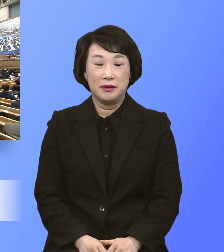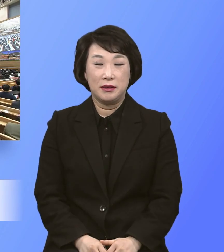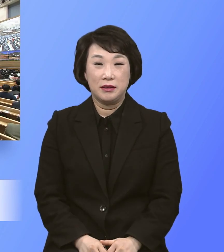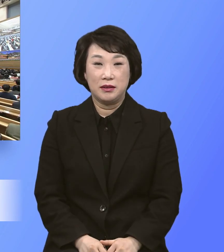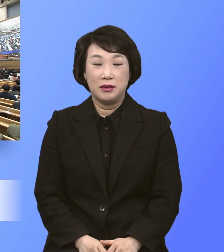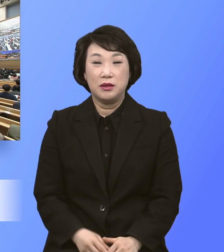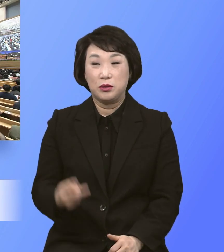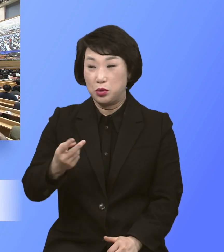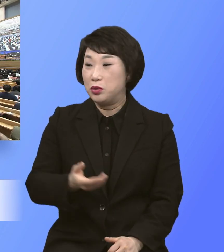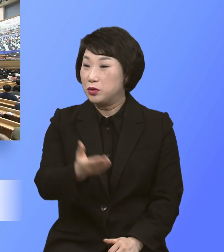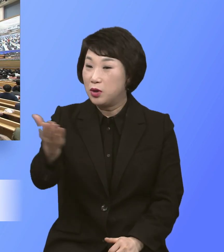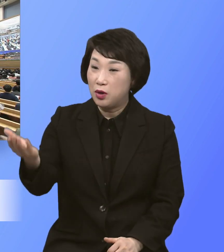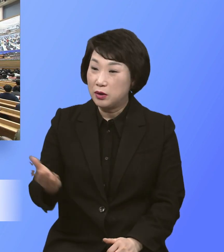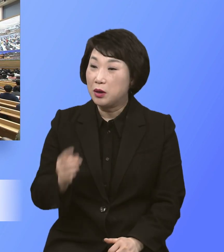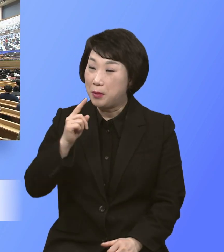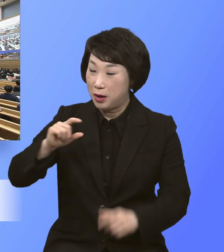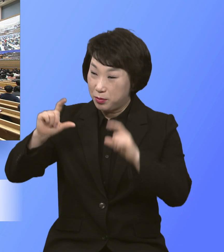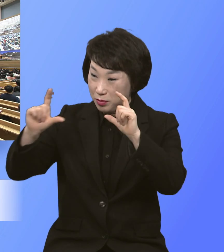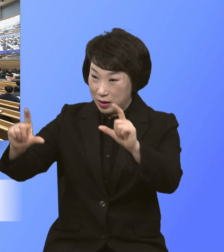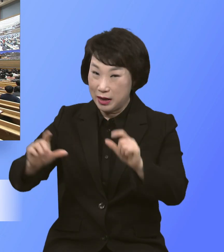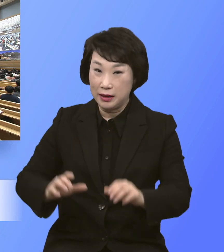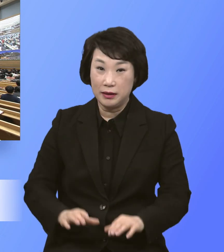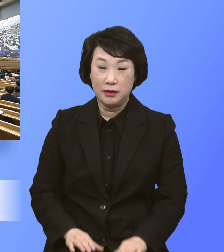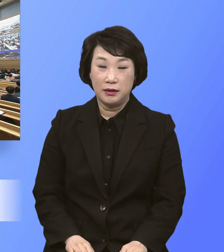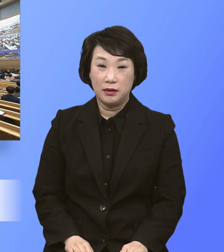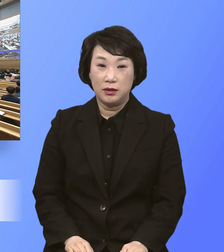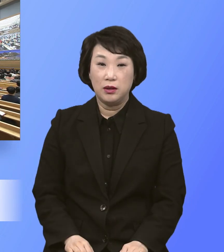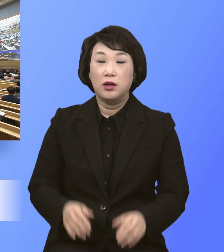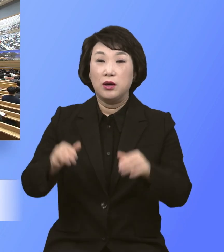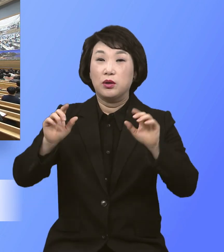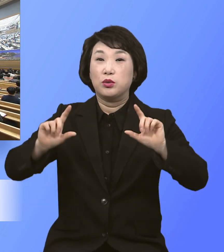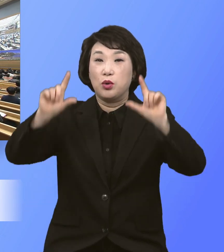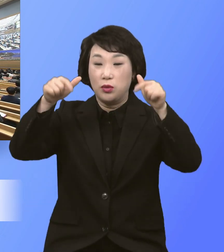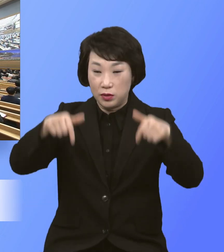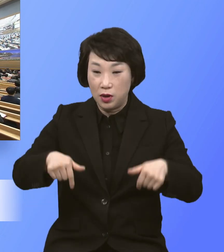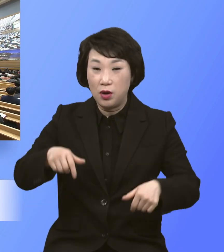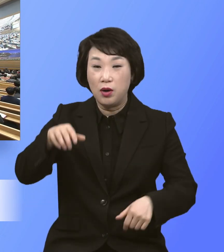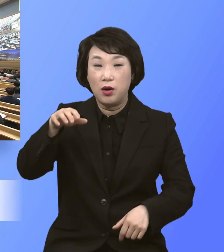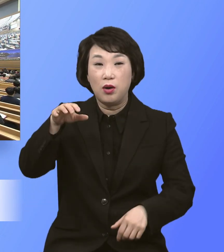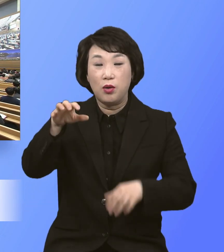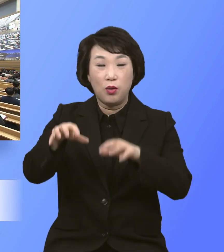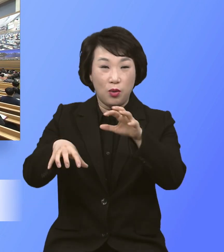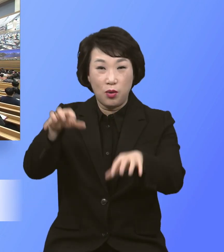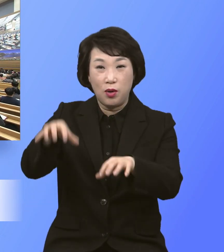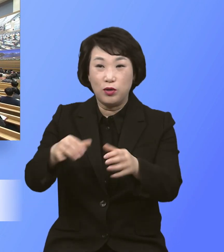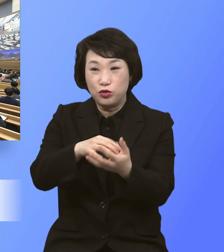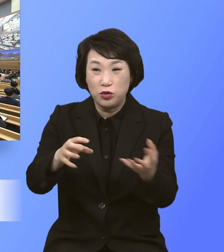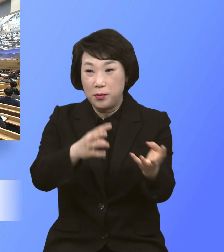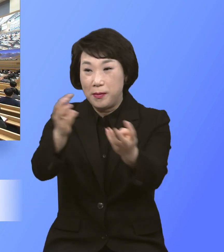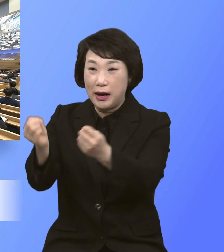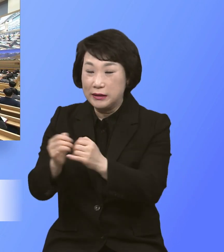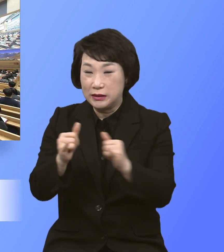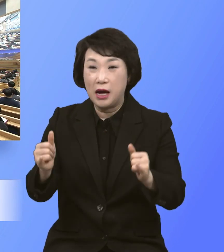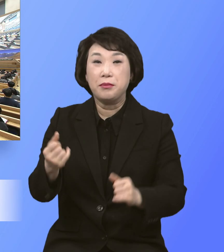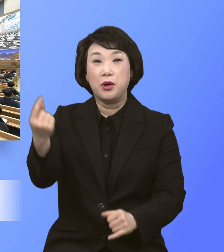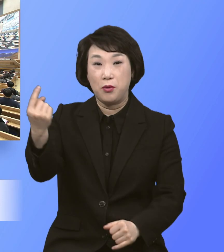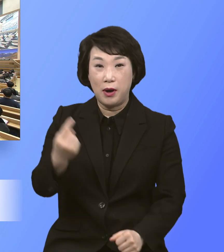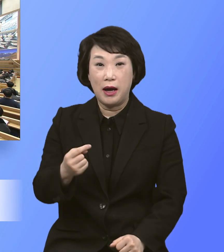또 너에게 이르노니 동서로부터 많은 사람이